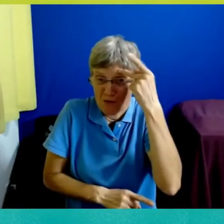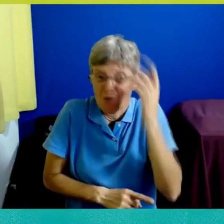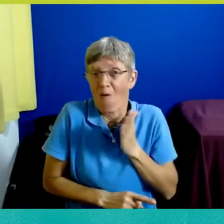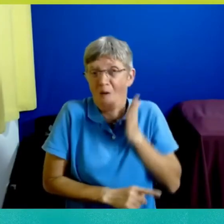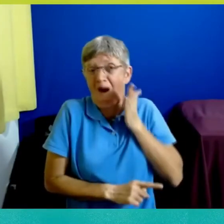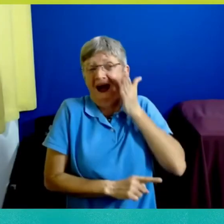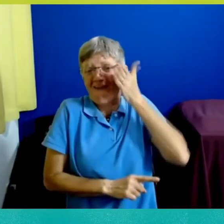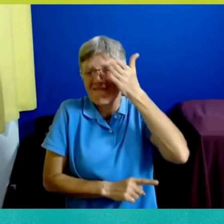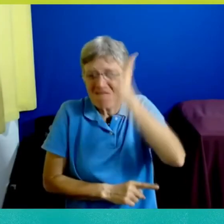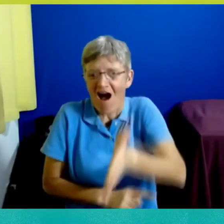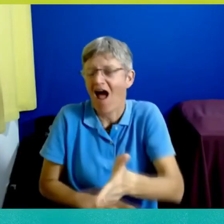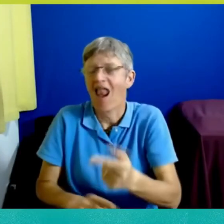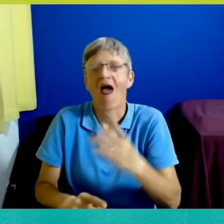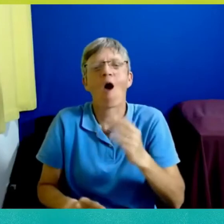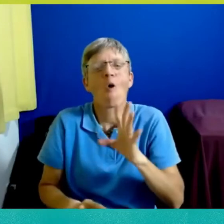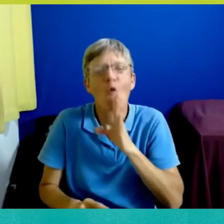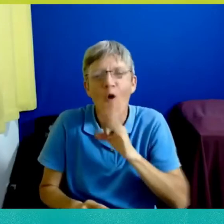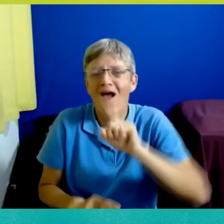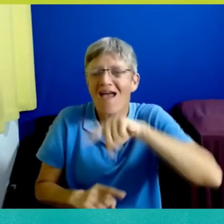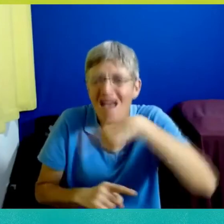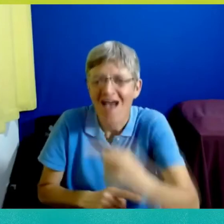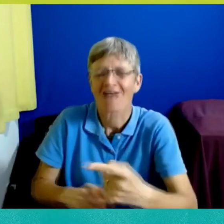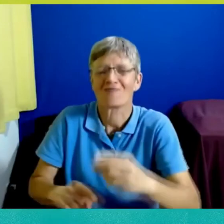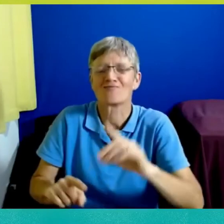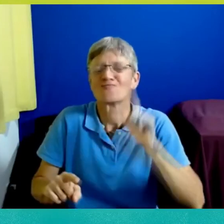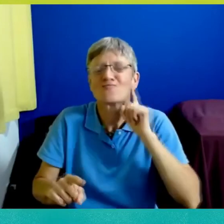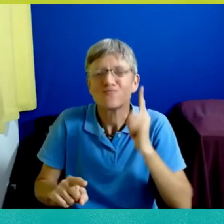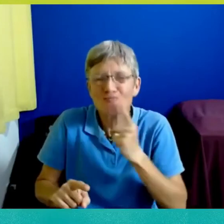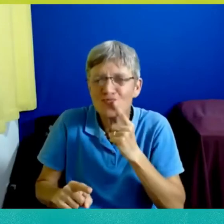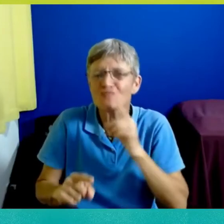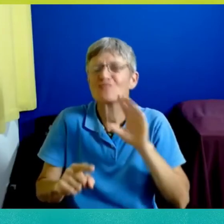Muito obrigado. Eu vou pedir que as pessoas